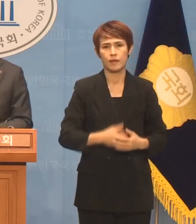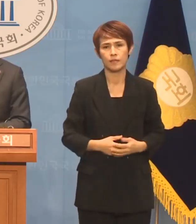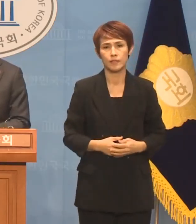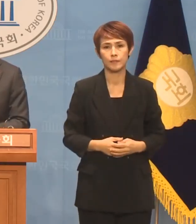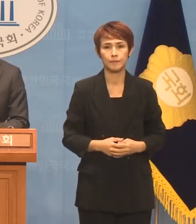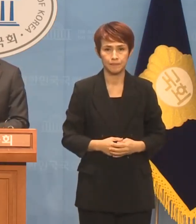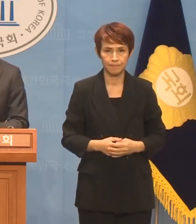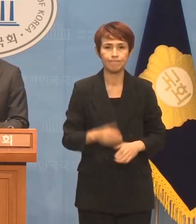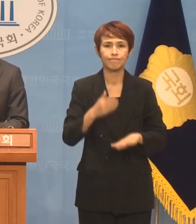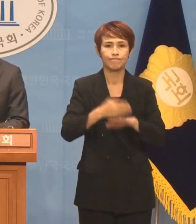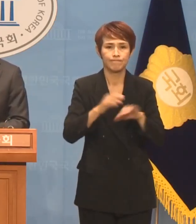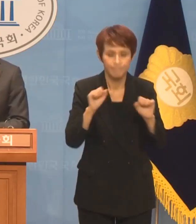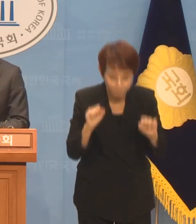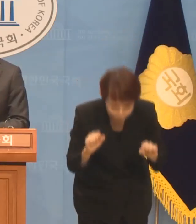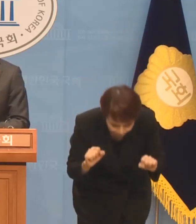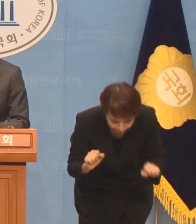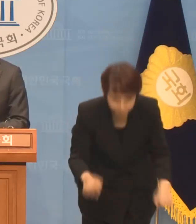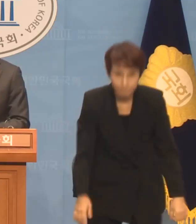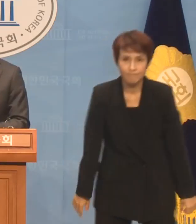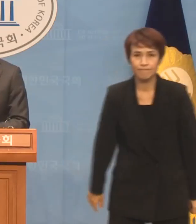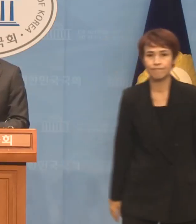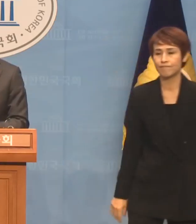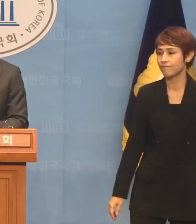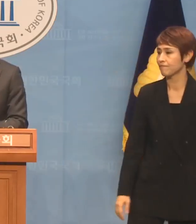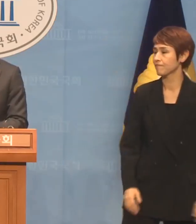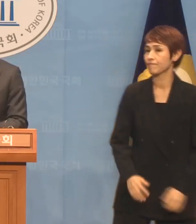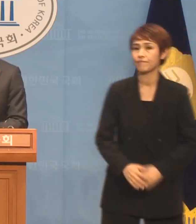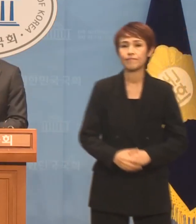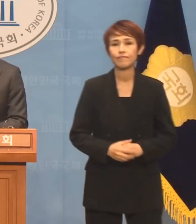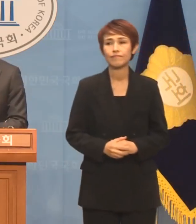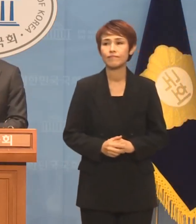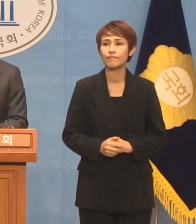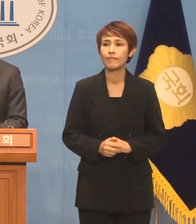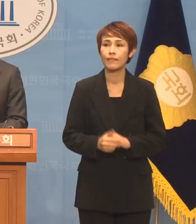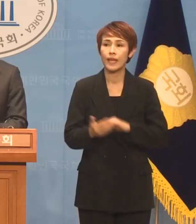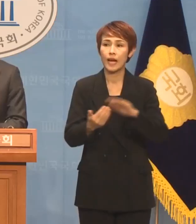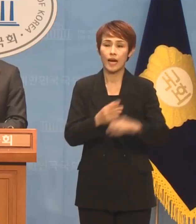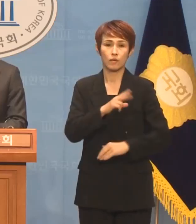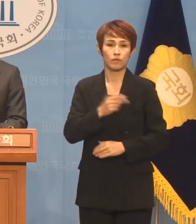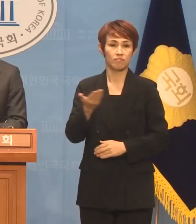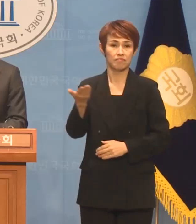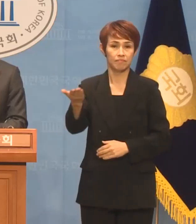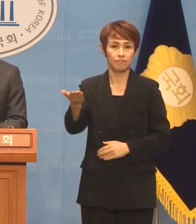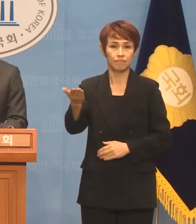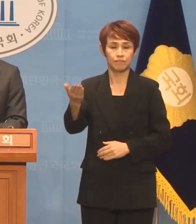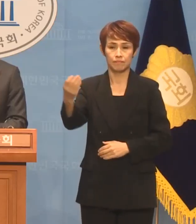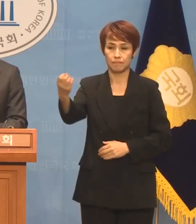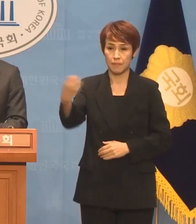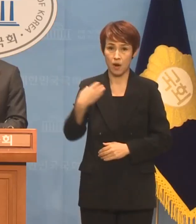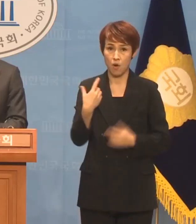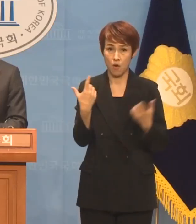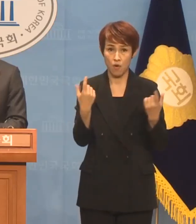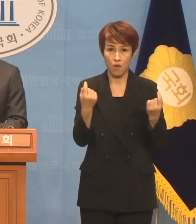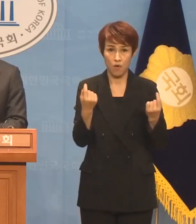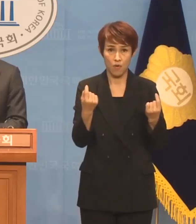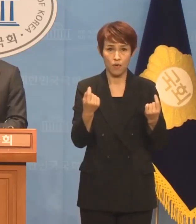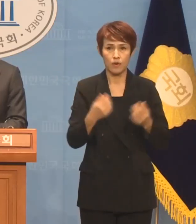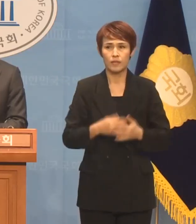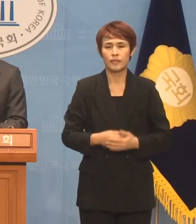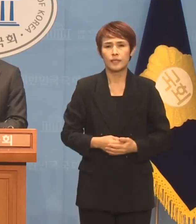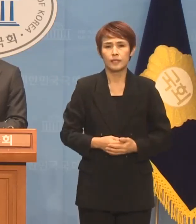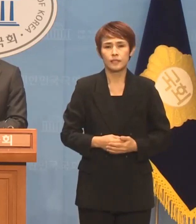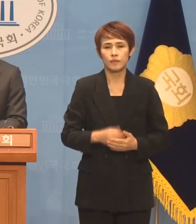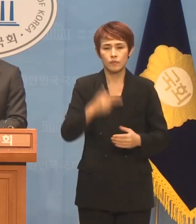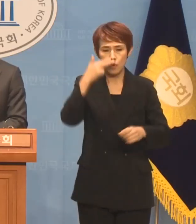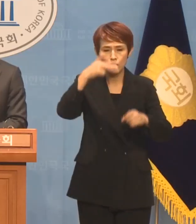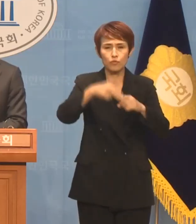예, 이상입니다. 그리고 앞서 우리 의원님들이 말씀드린 것처럼 지금 실제로